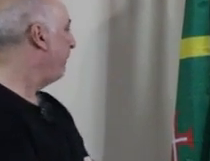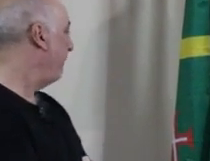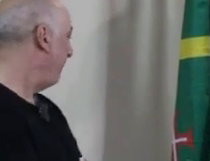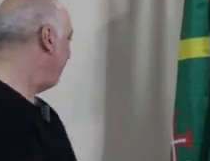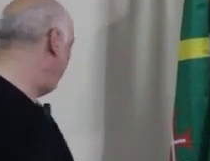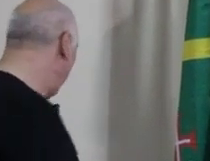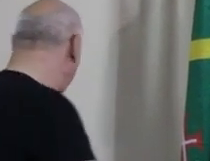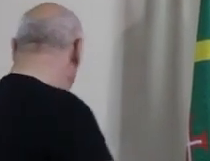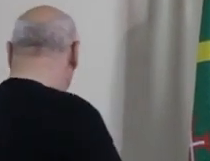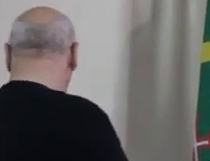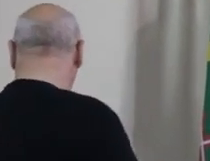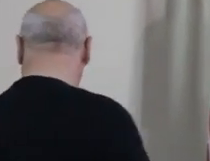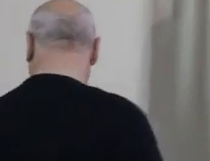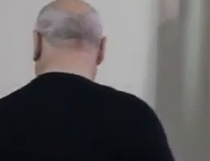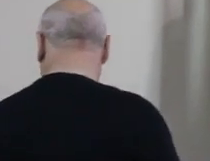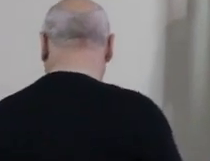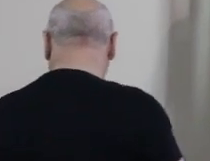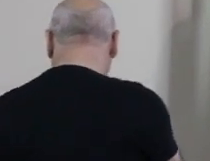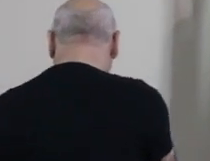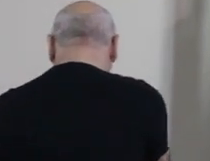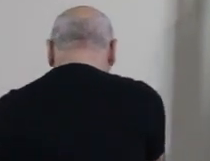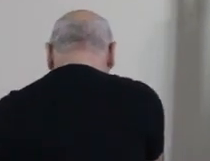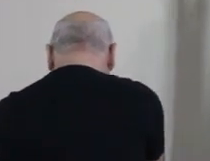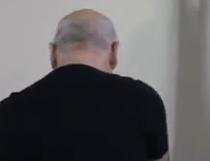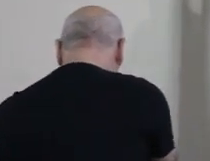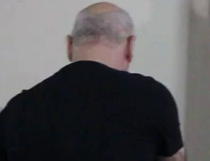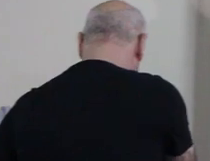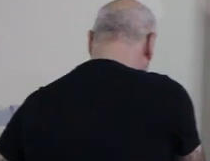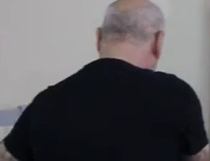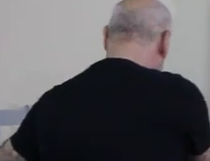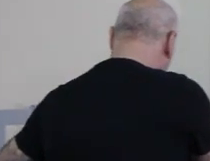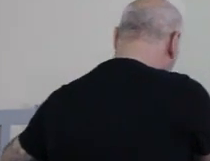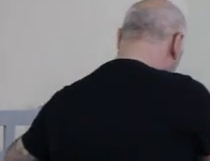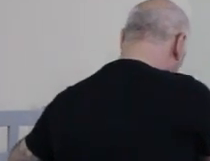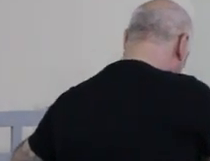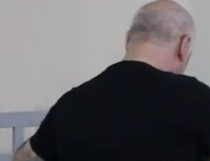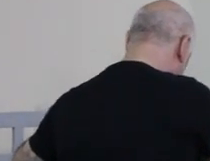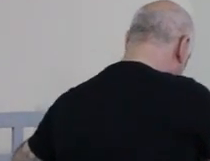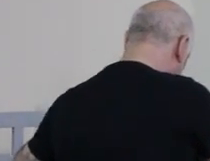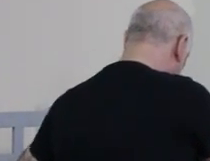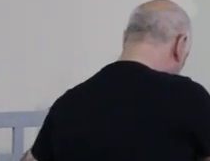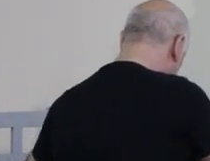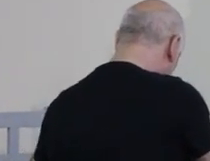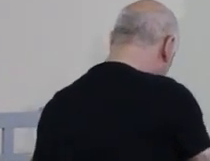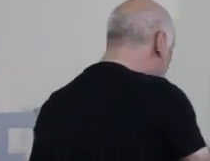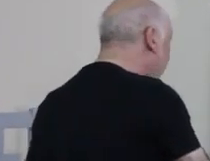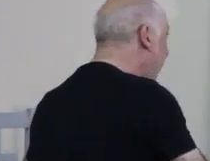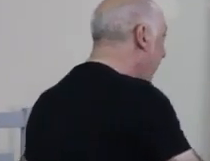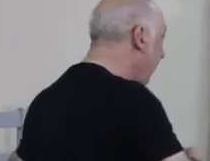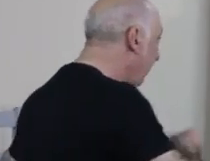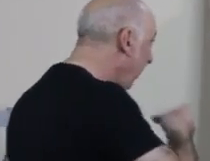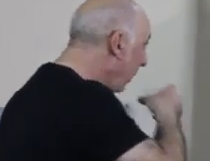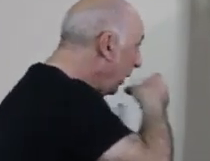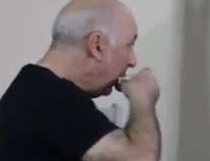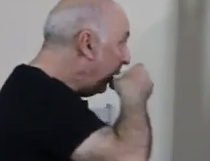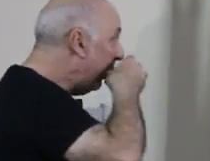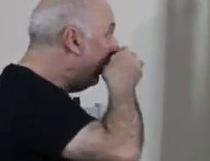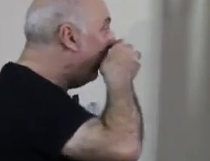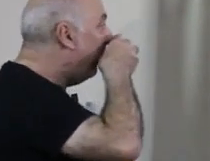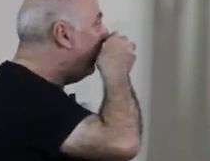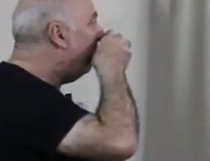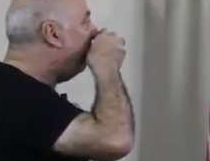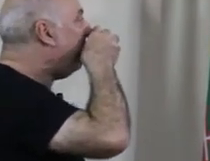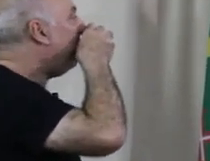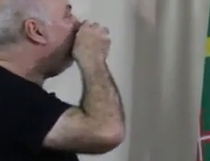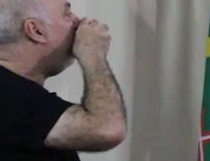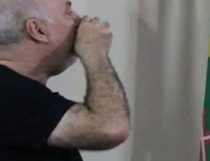aquele primeiro restauro nesse auditório, nesse auditório aqui, e começamos as nossas ações pelo Centro de Letras, que todos que participaram lembram do que foi.